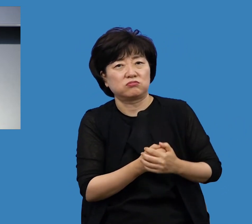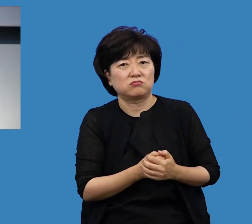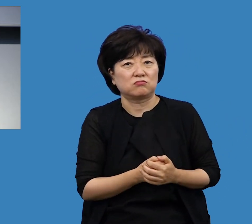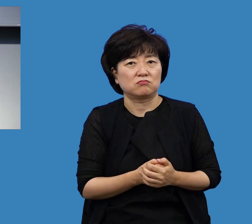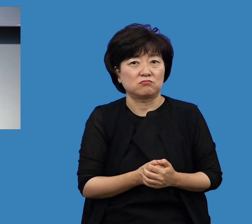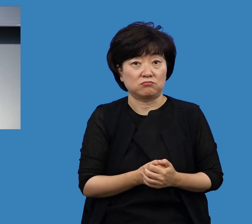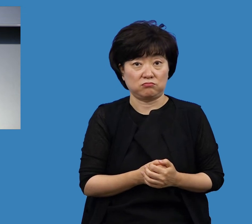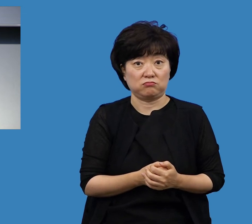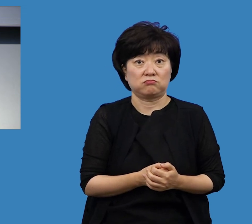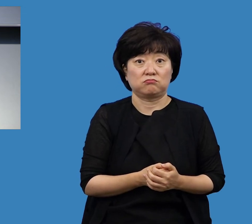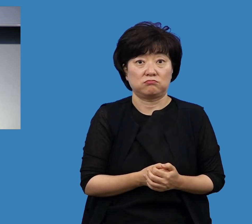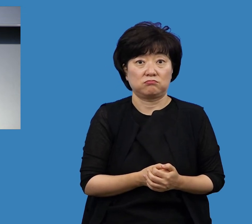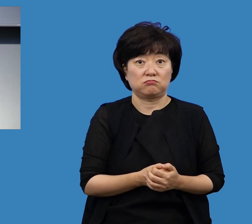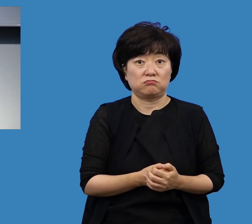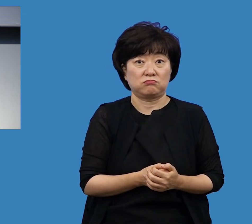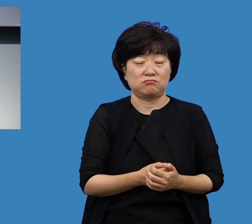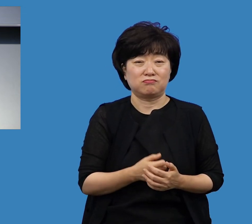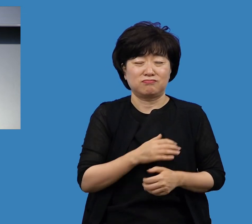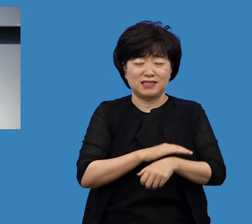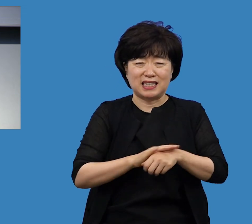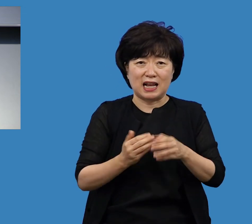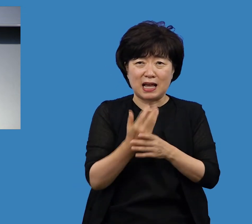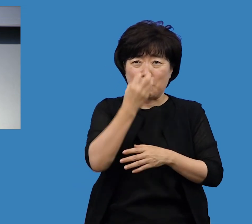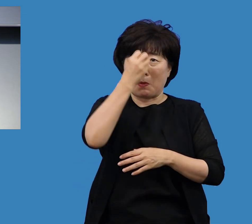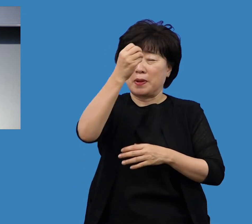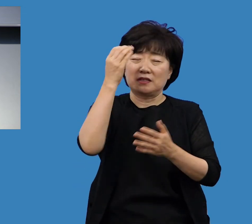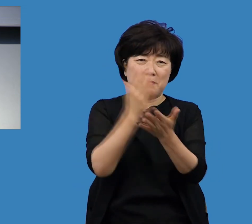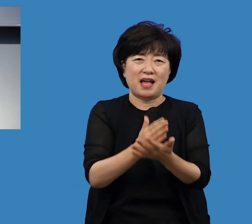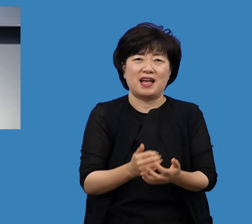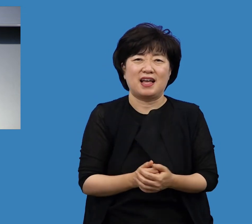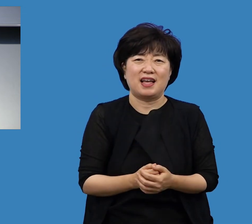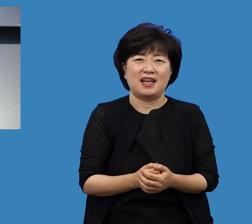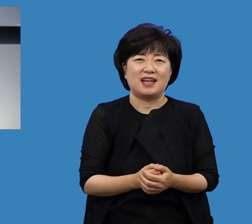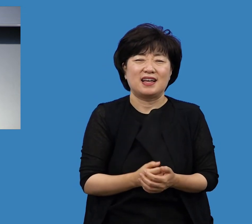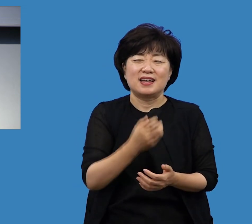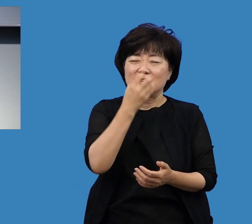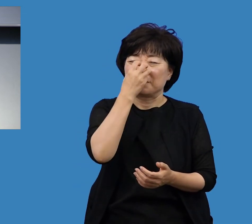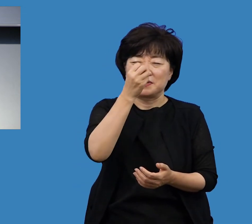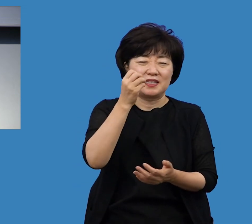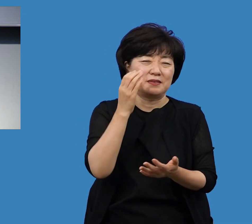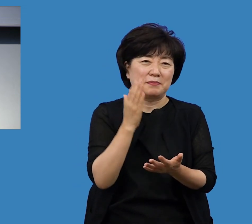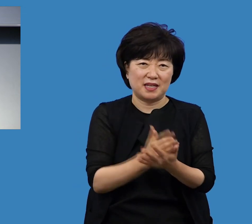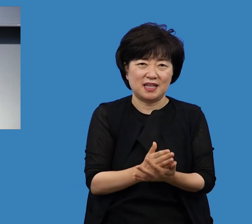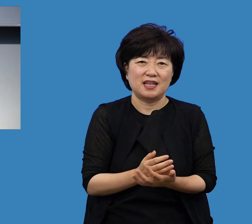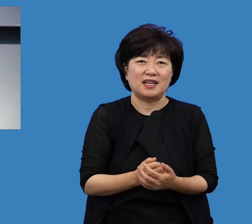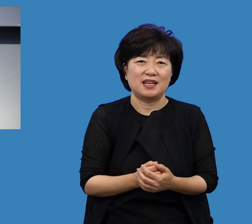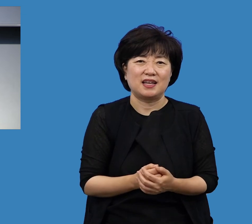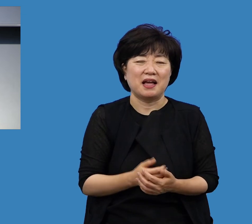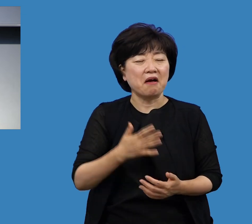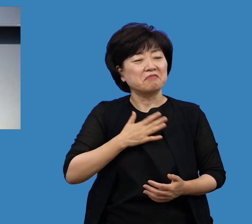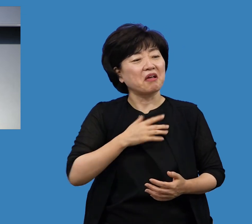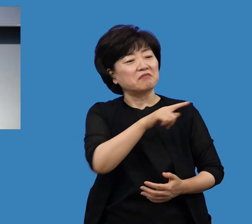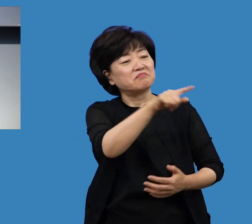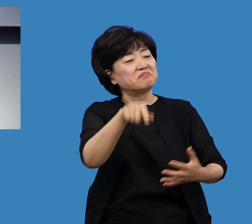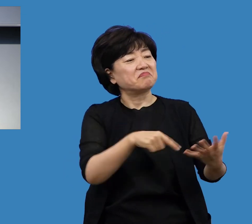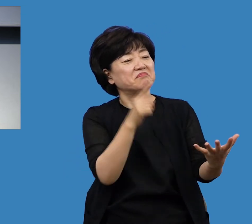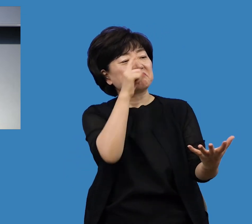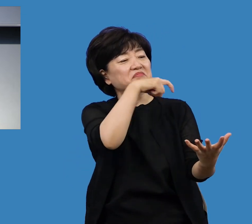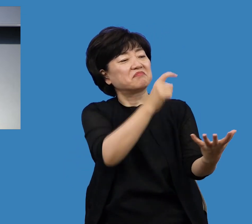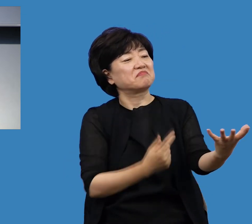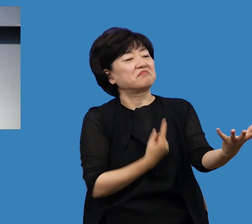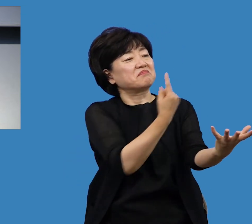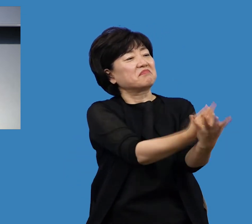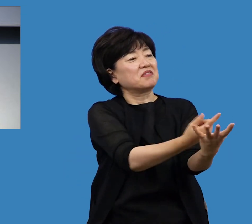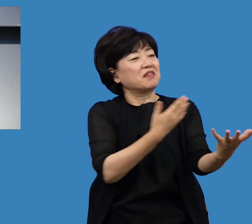네? 괜히 여러분 잘난 체 하지 말고, 괜히 잘난 체 하지 말고, 나는 그런 데 들어가 있어도 내 마음을 지킬 수 있어.